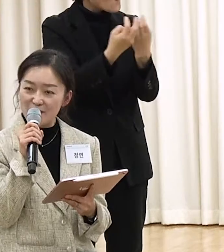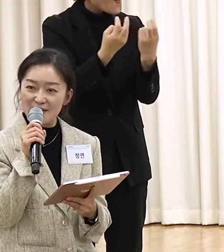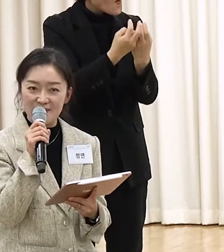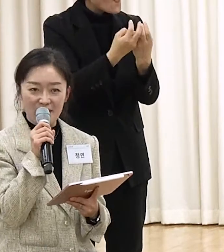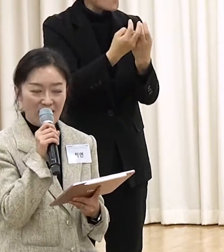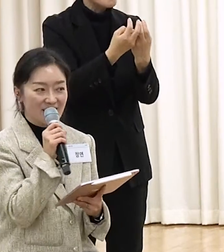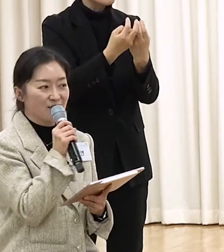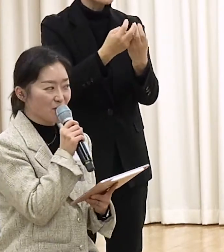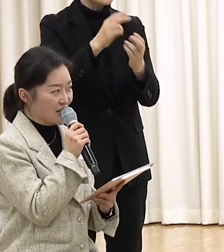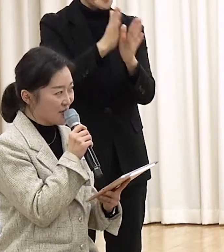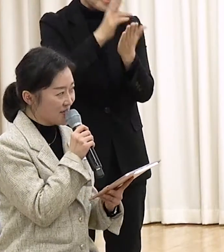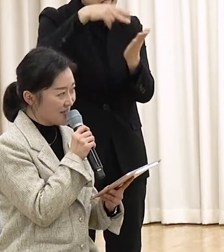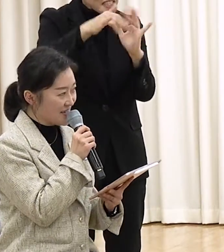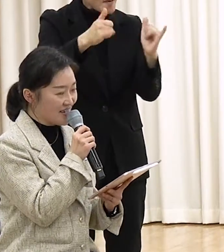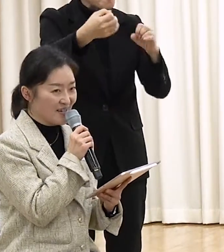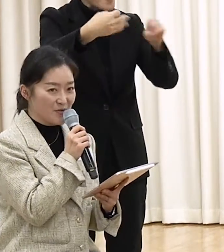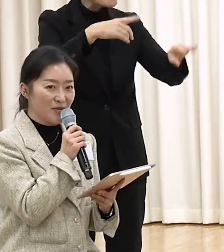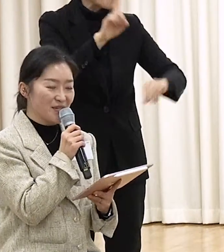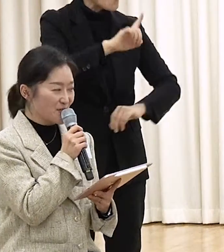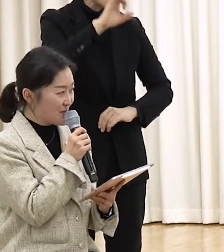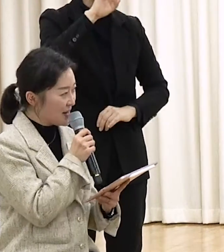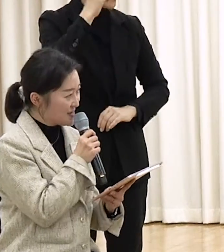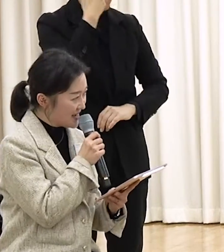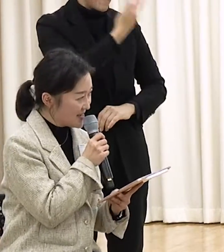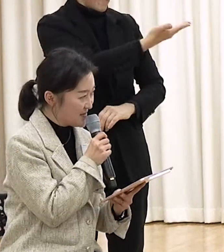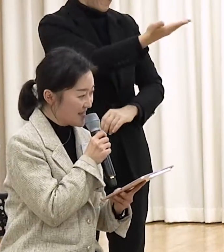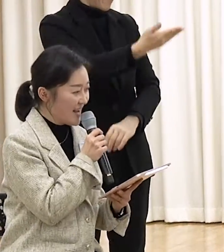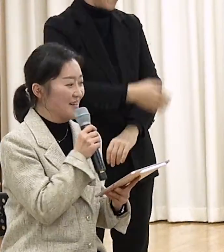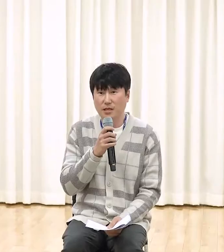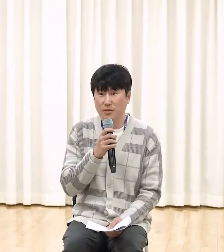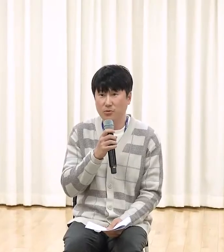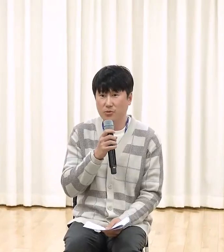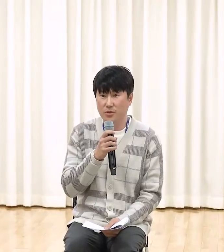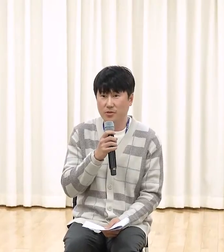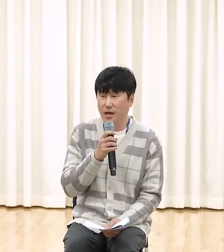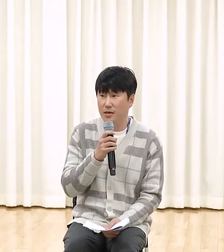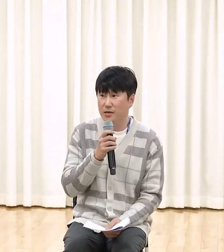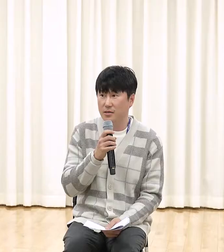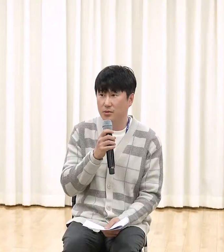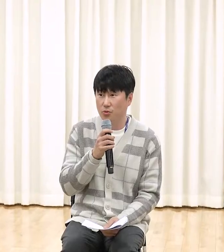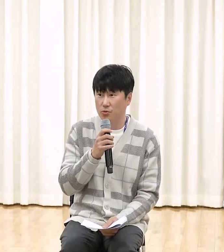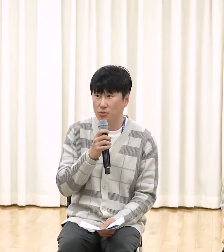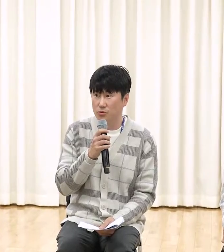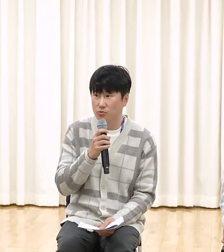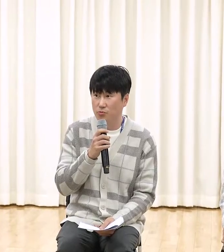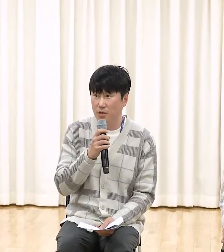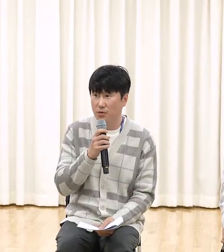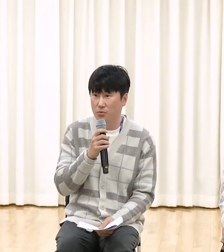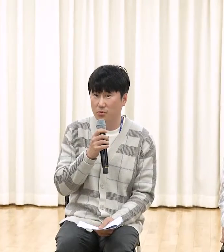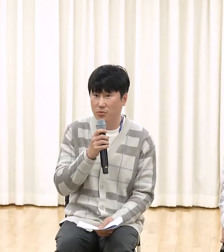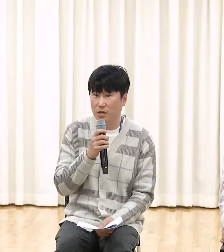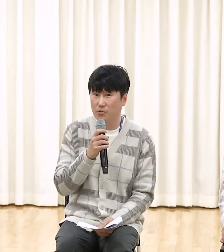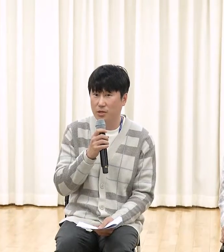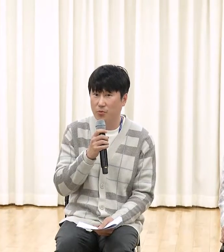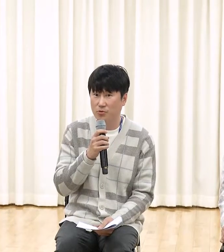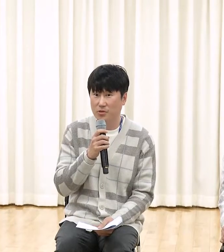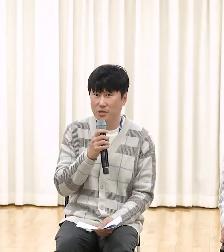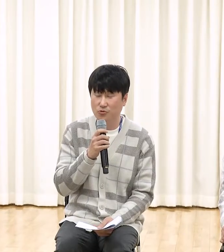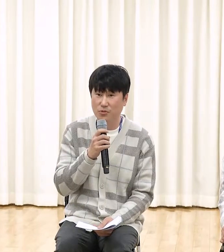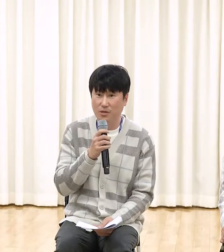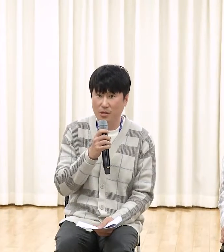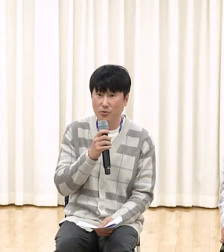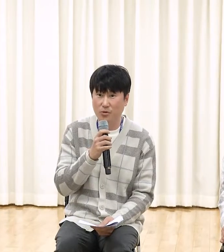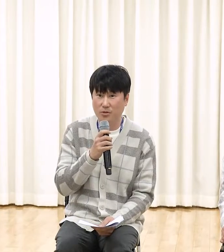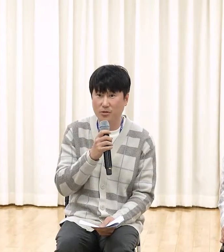그리고 이용자분들의 반응은 어떠셨는지 소개해 주시면 감사하겠습니다. 장애인분들을 위해서 다양한 도서를 좀 구비해놓고 자유롭게 볼 수